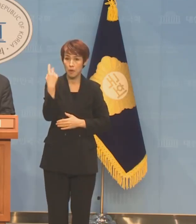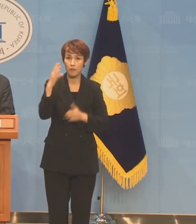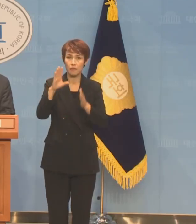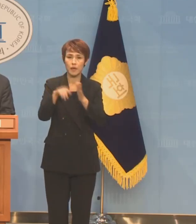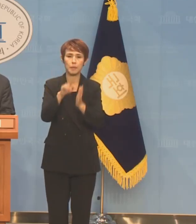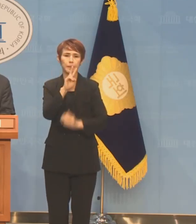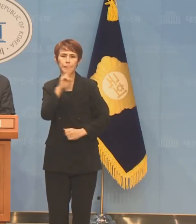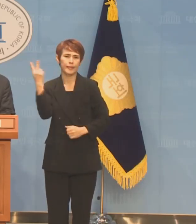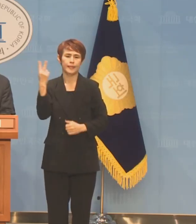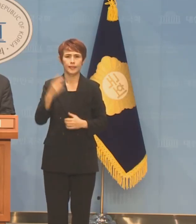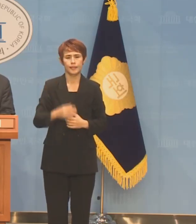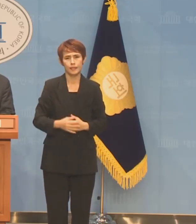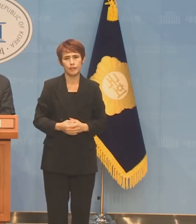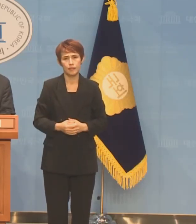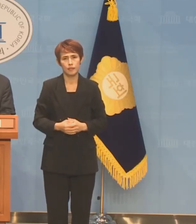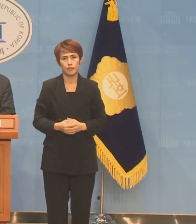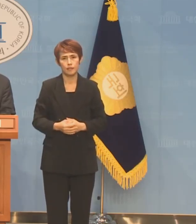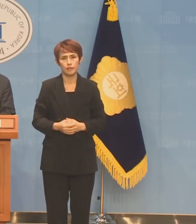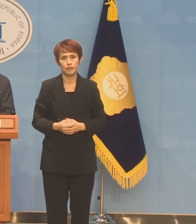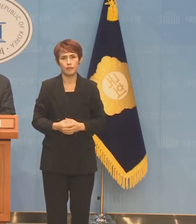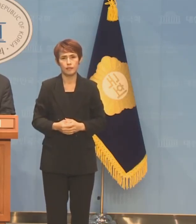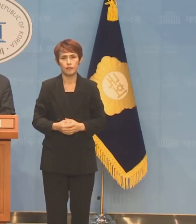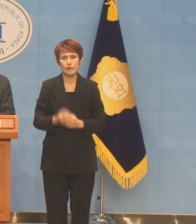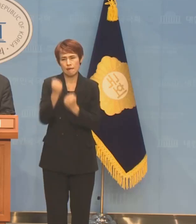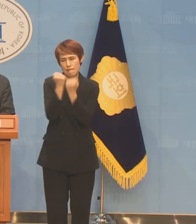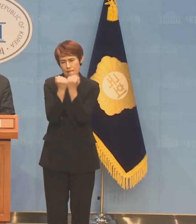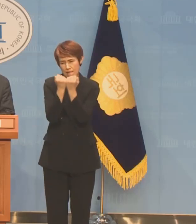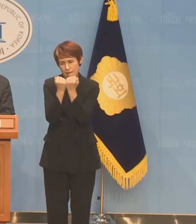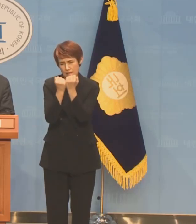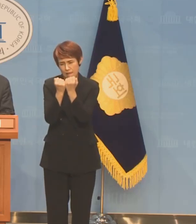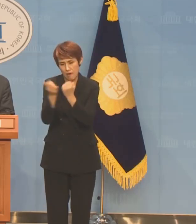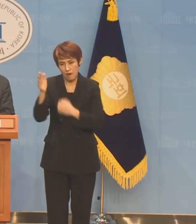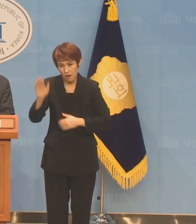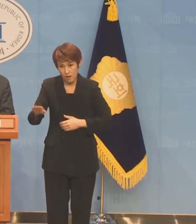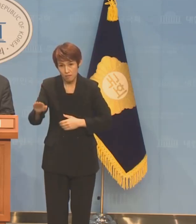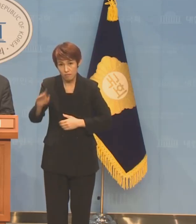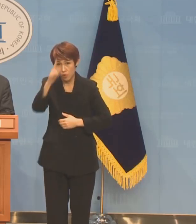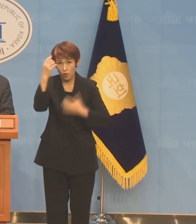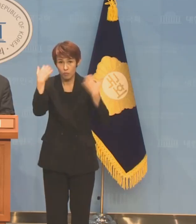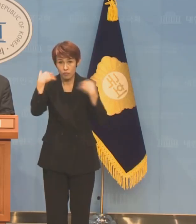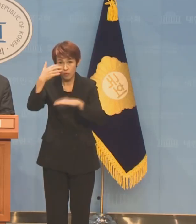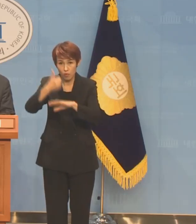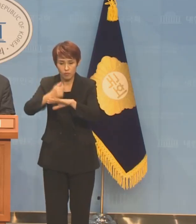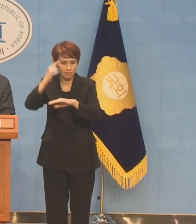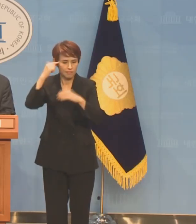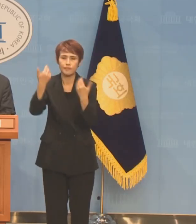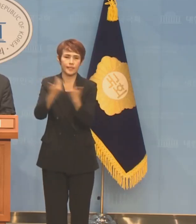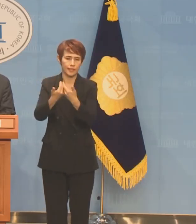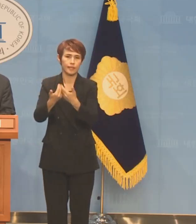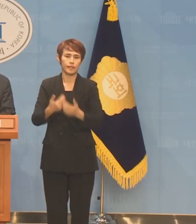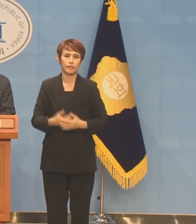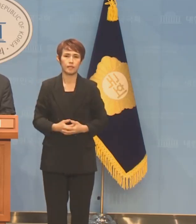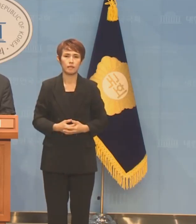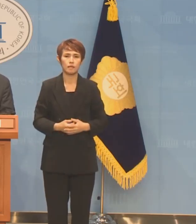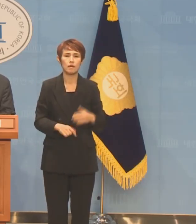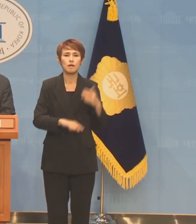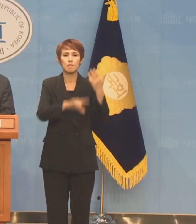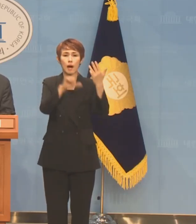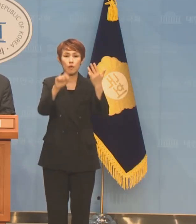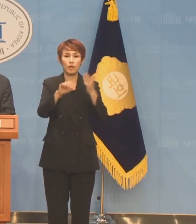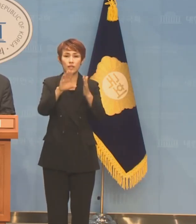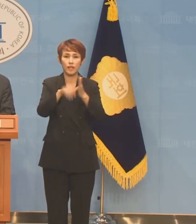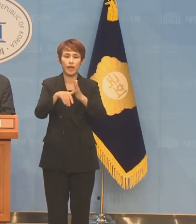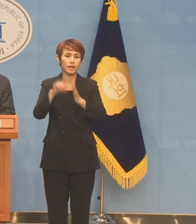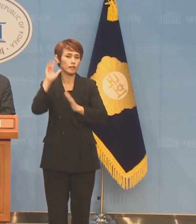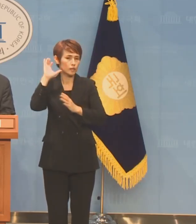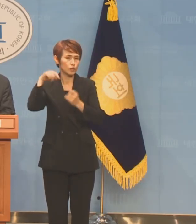의사를 번복했습니다. 수차례 설득에도 불구하고 정부는 끝내 반대했습니다. 지난 8월 연석